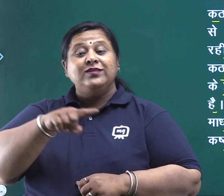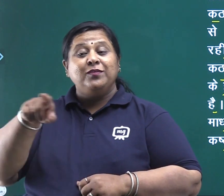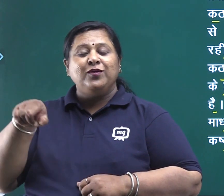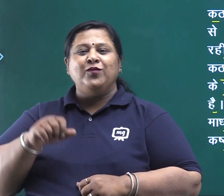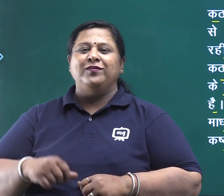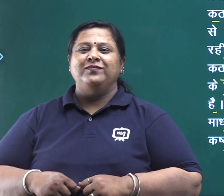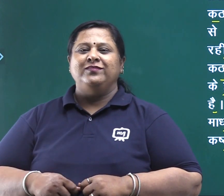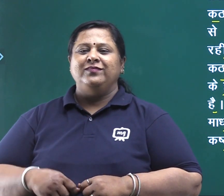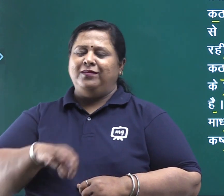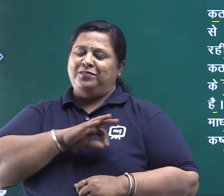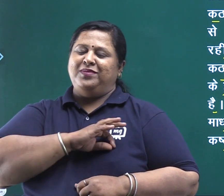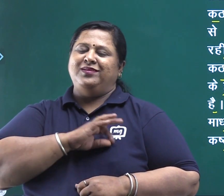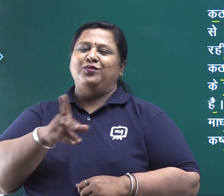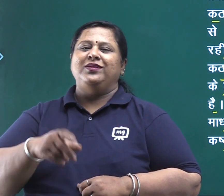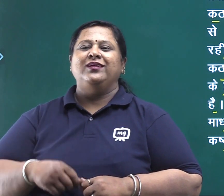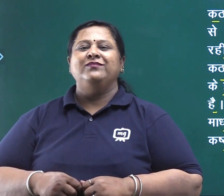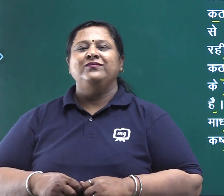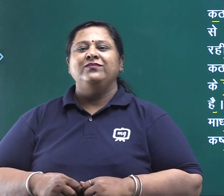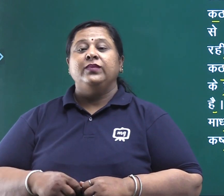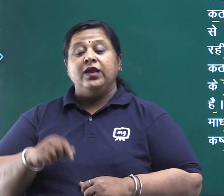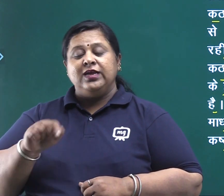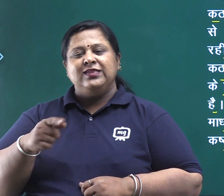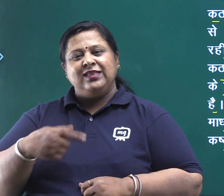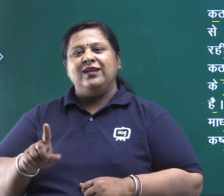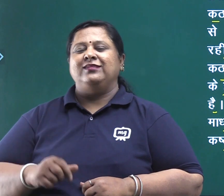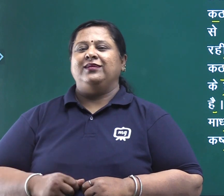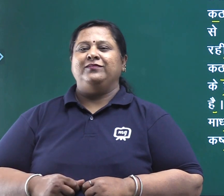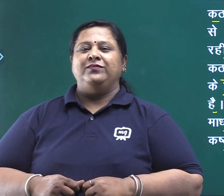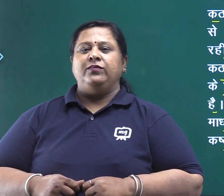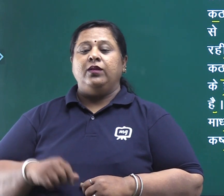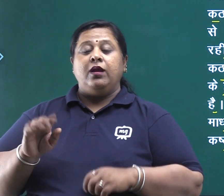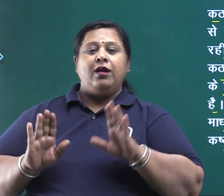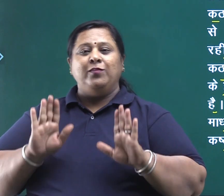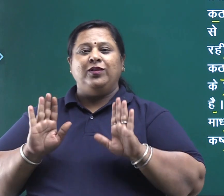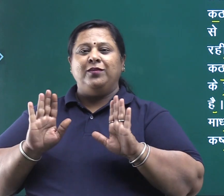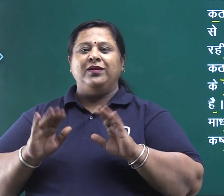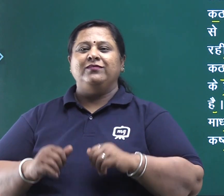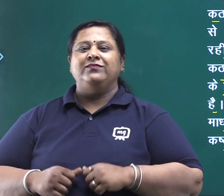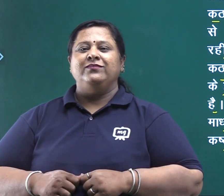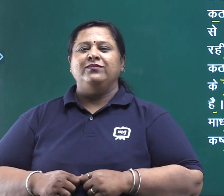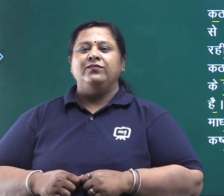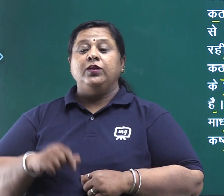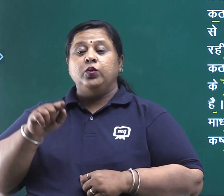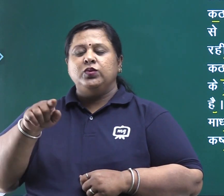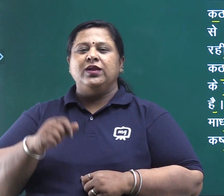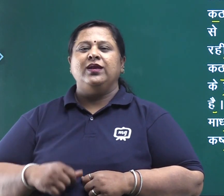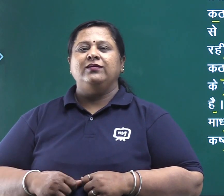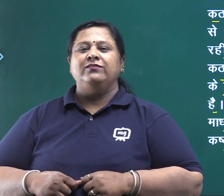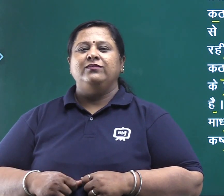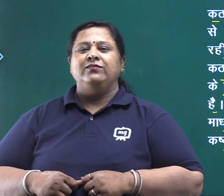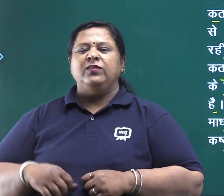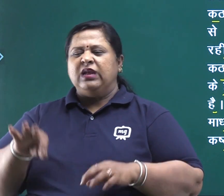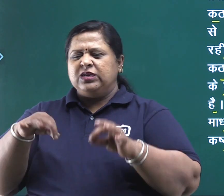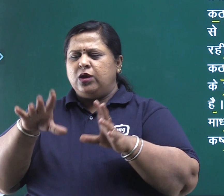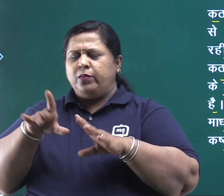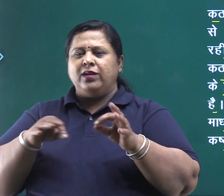को पसंद होती है। इसी तरह से कठपुतलियाँ भी दूसरे के